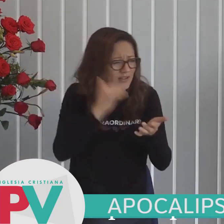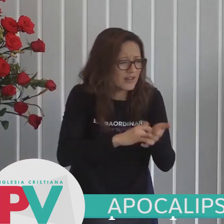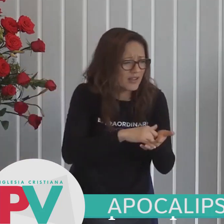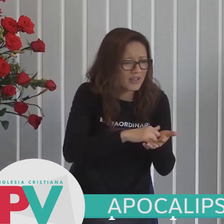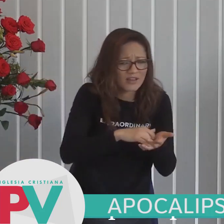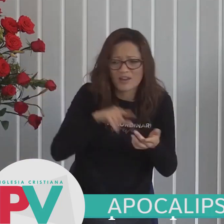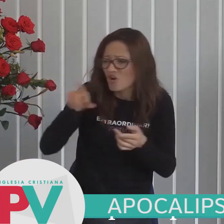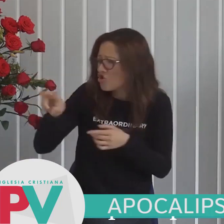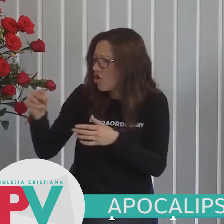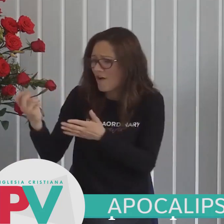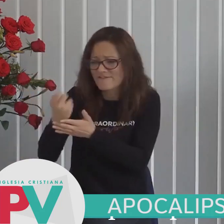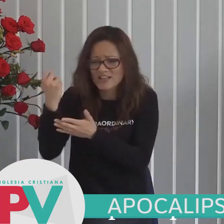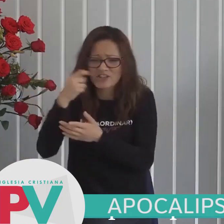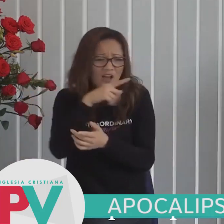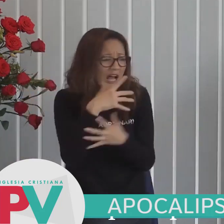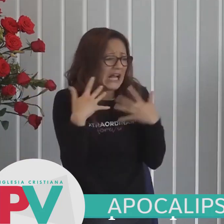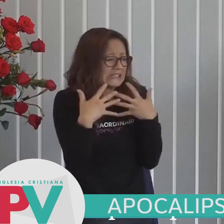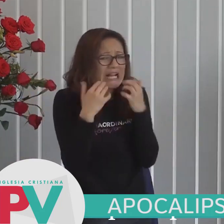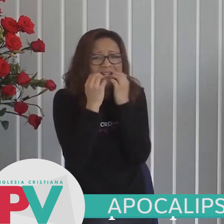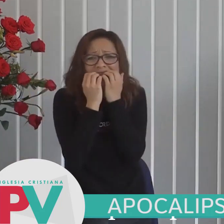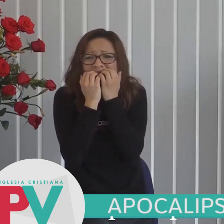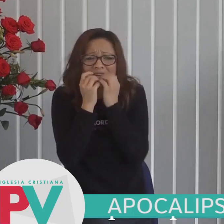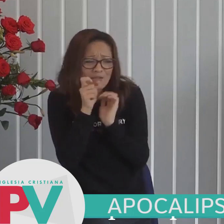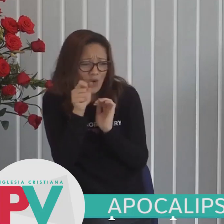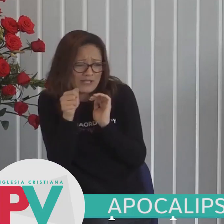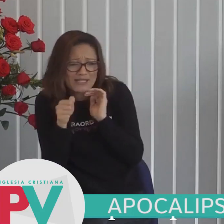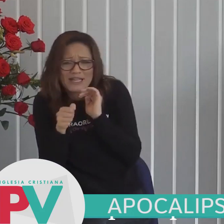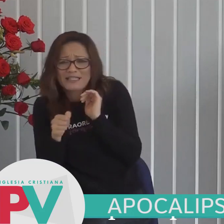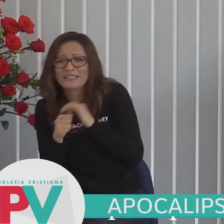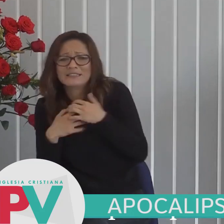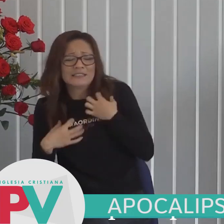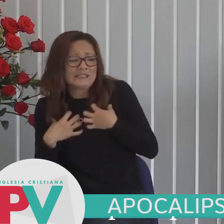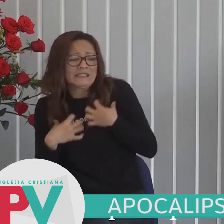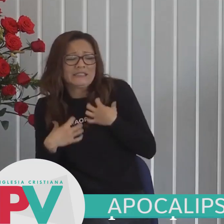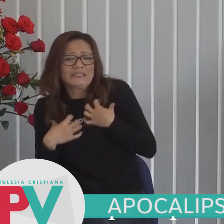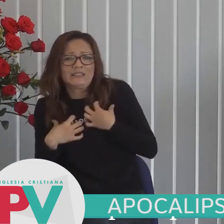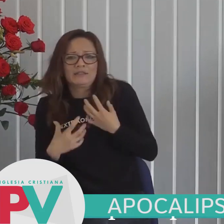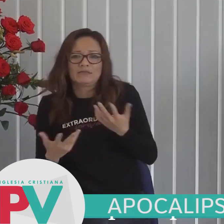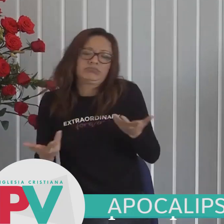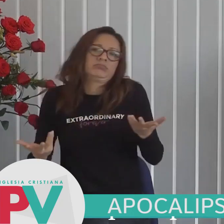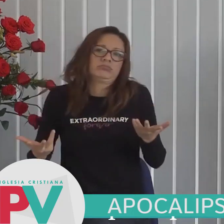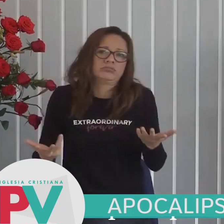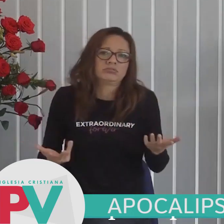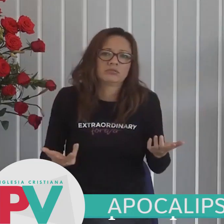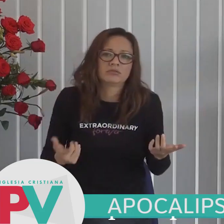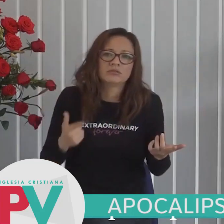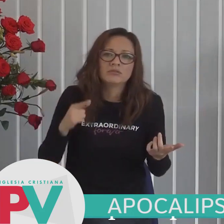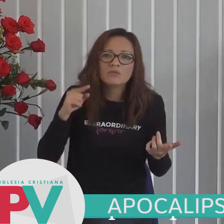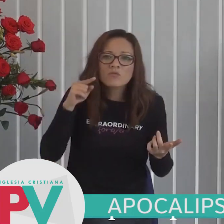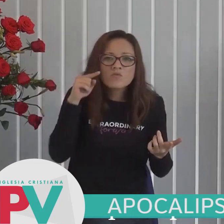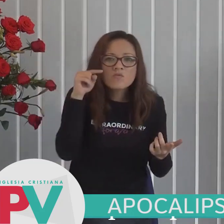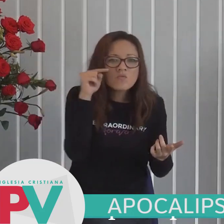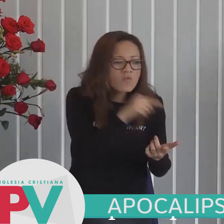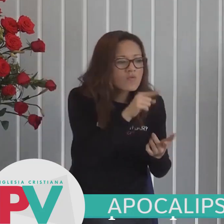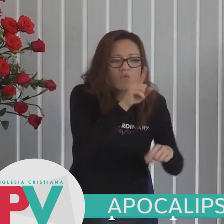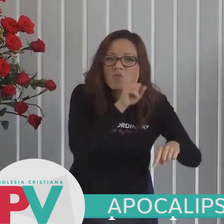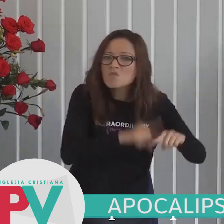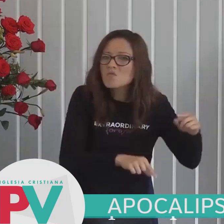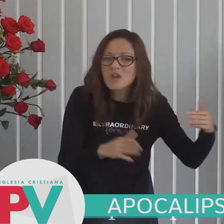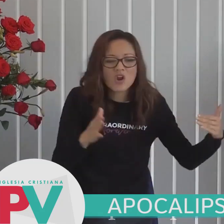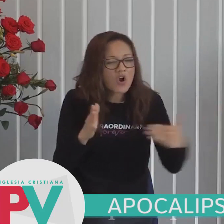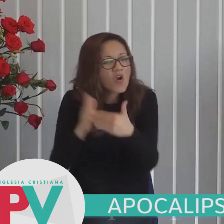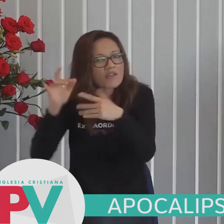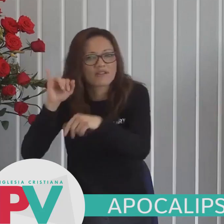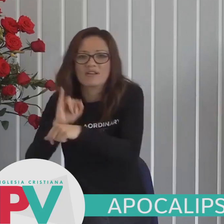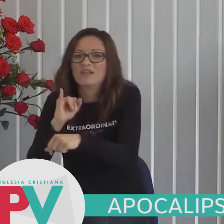venció? ¿Cómo va a estar la iglesia medrosa, escondida y temerosa? Cuando son las puertas del Hades las que no van a